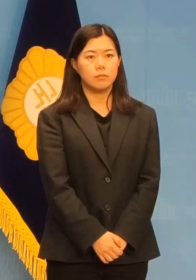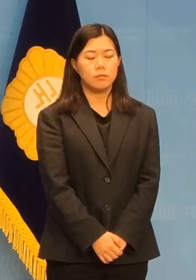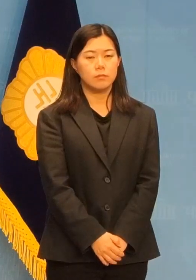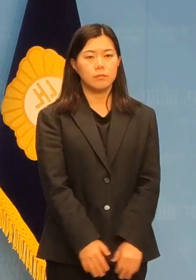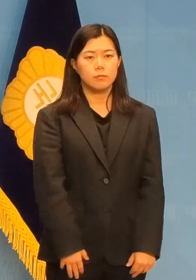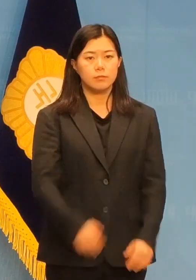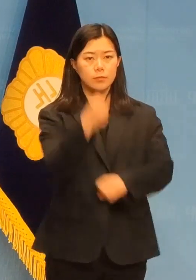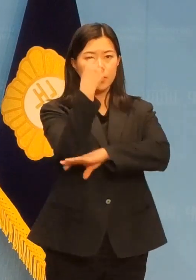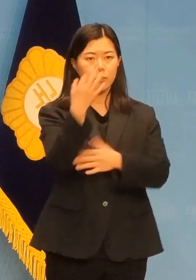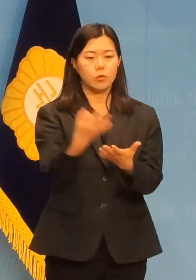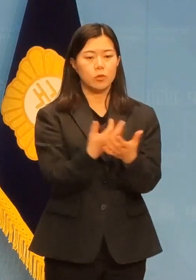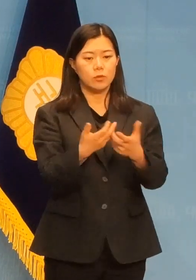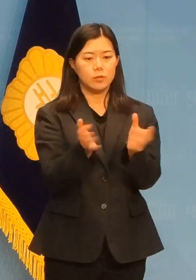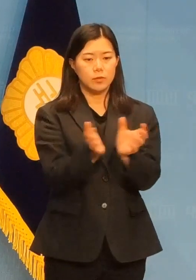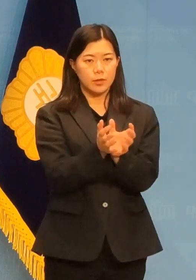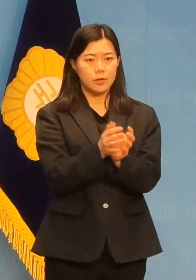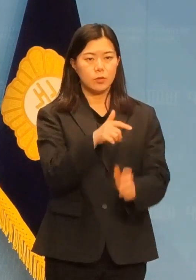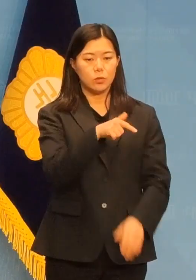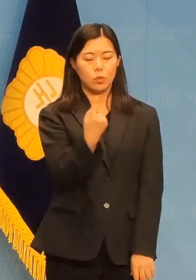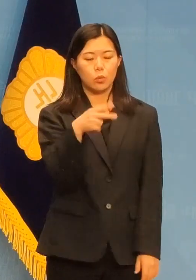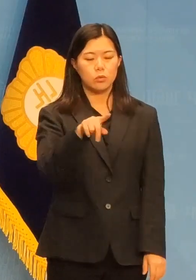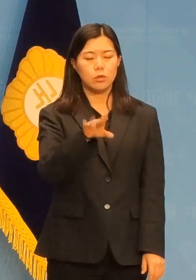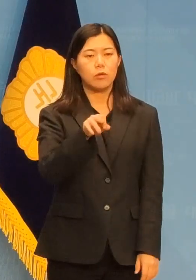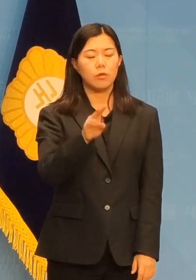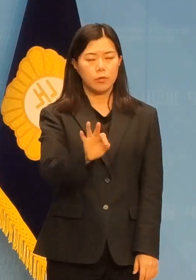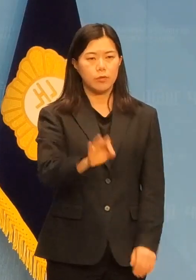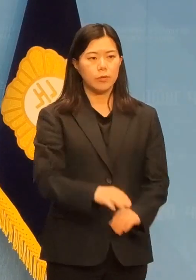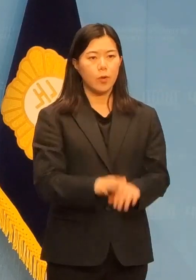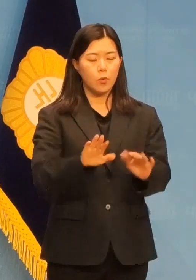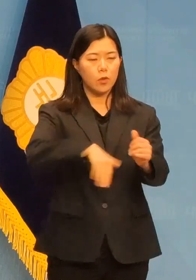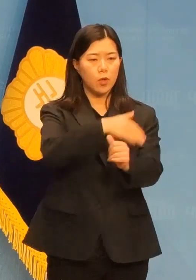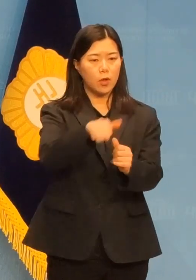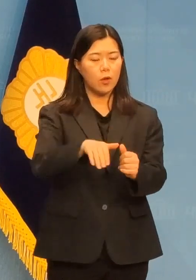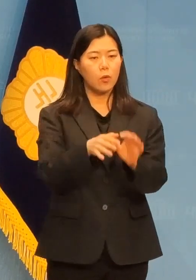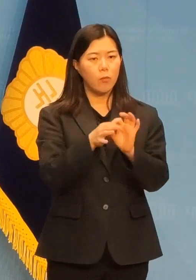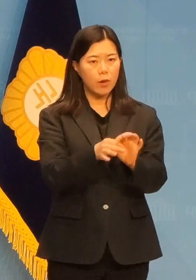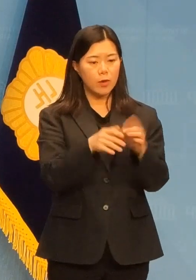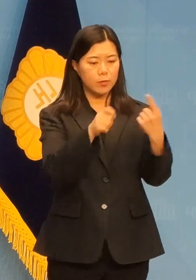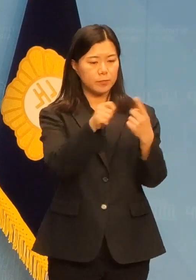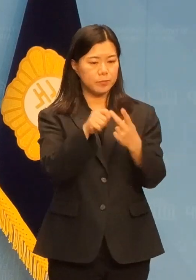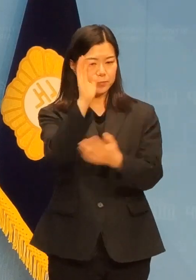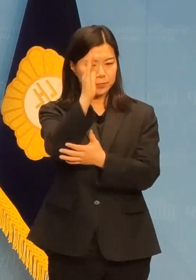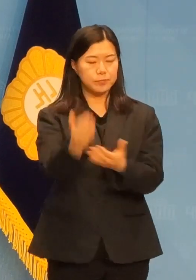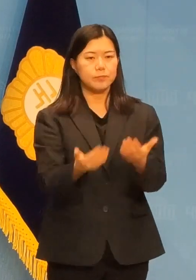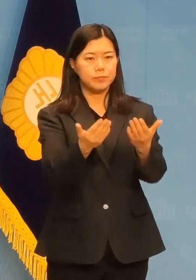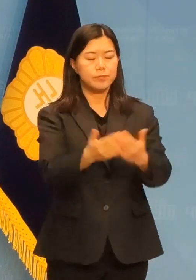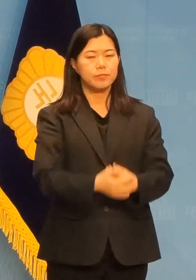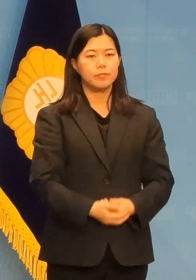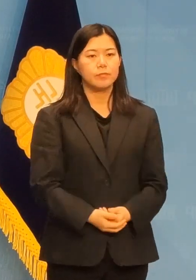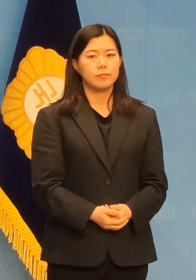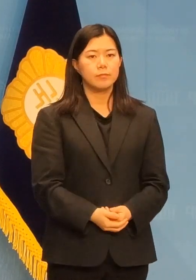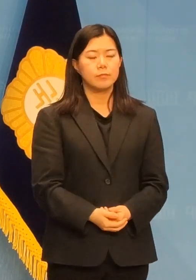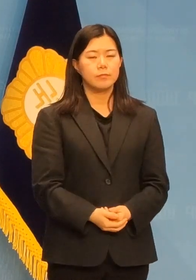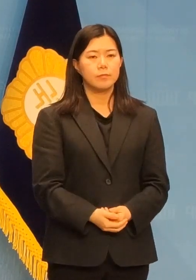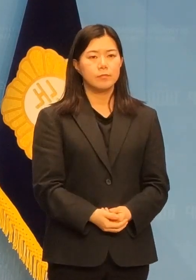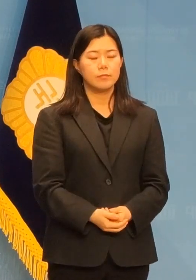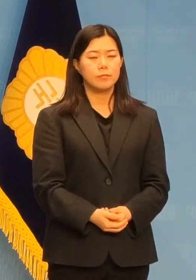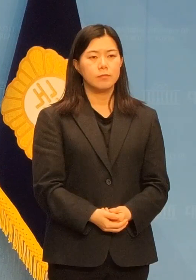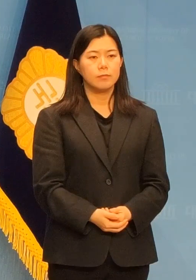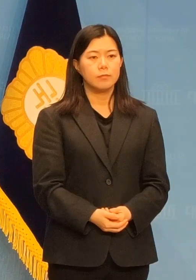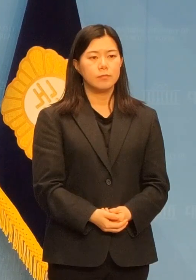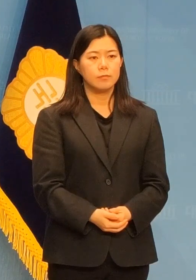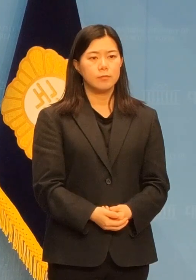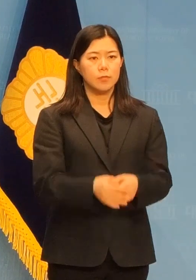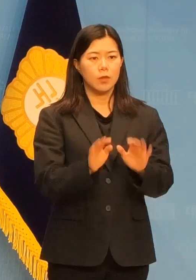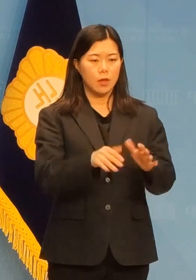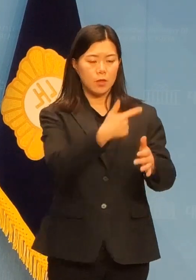네, 기본소득당 대변인 노서영입니다. 오늘 현안 관련 2가지 브리핑 진행하도록 하겠습니다.